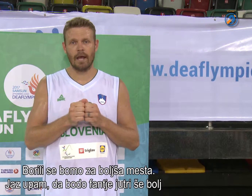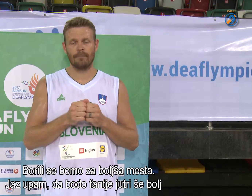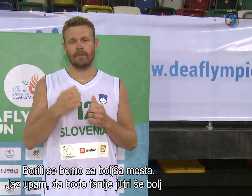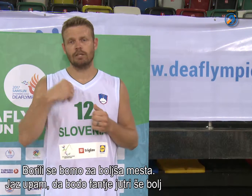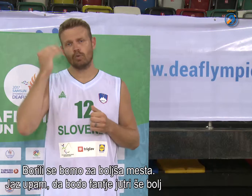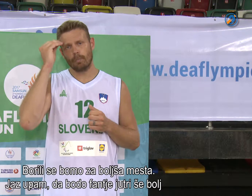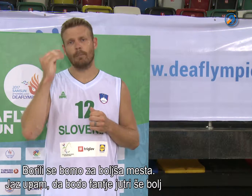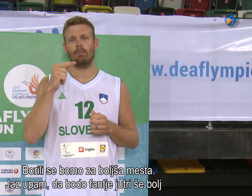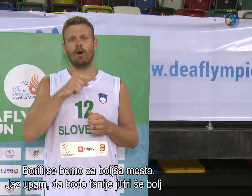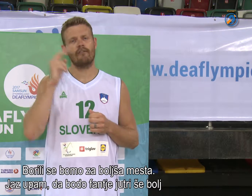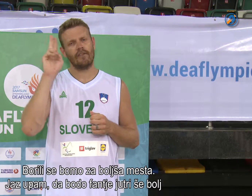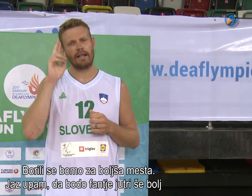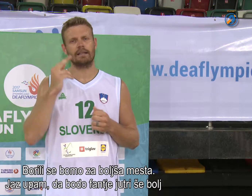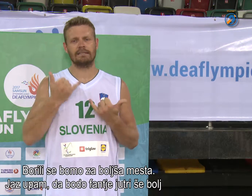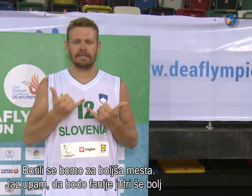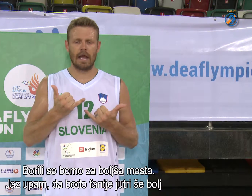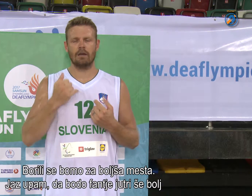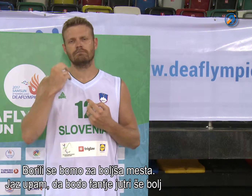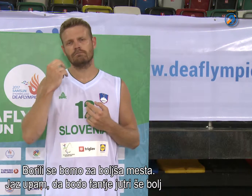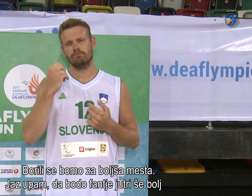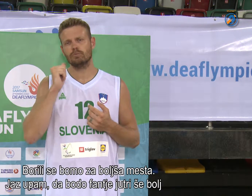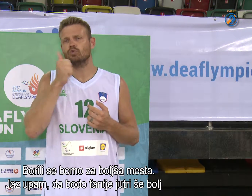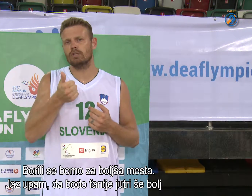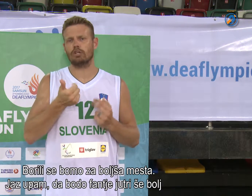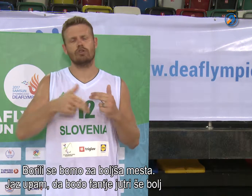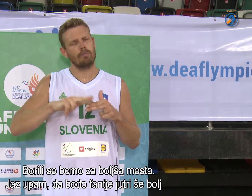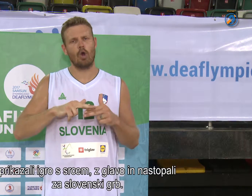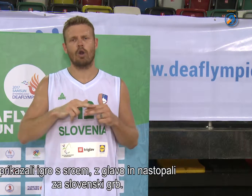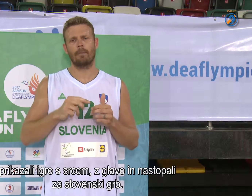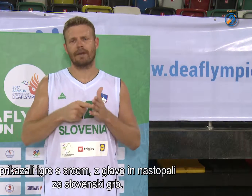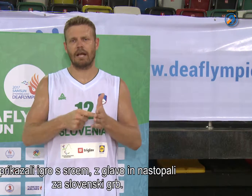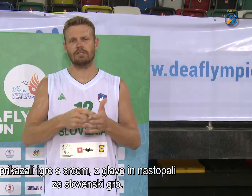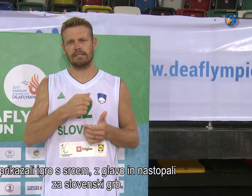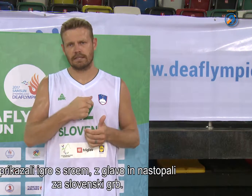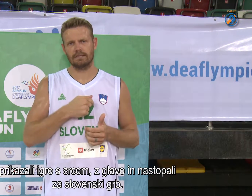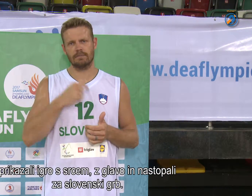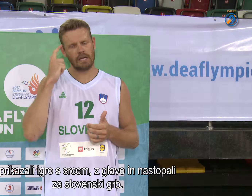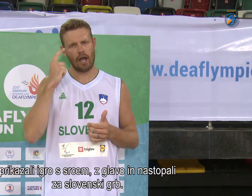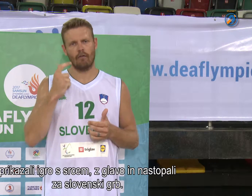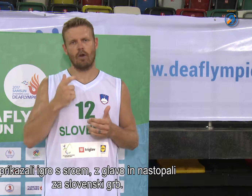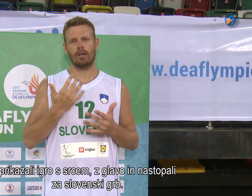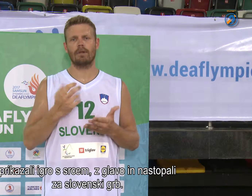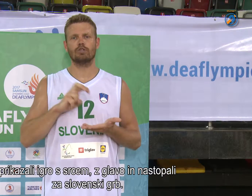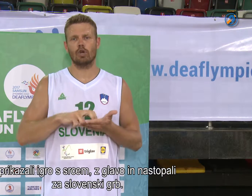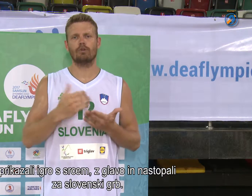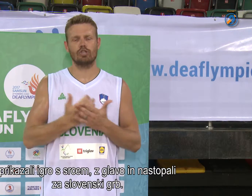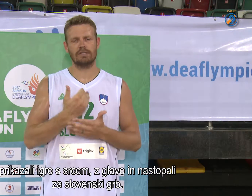za najboljša mesta in upam, da bomo fantje jutri še bolj prikazali igro s srcem, z glavo